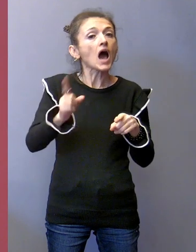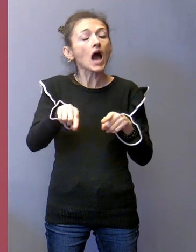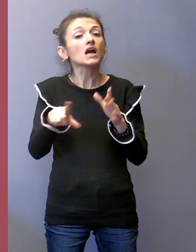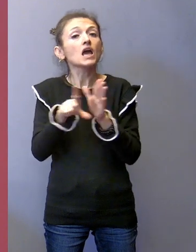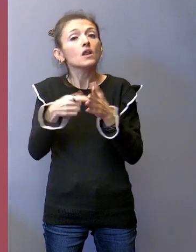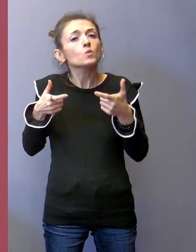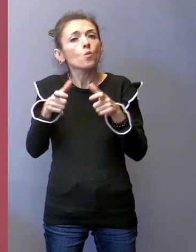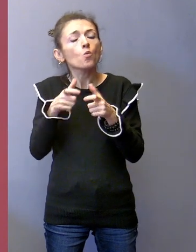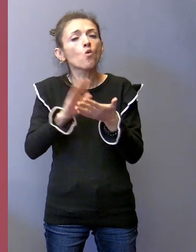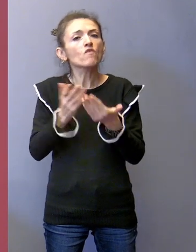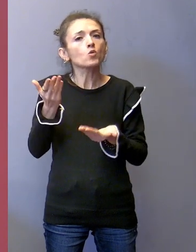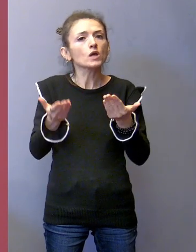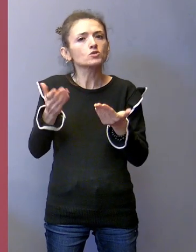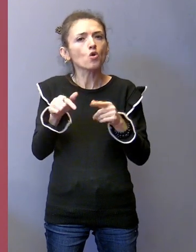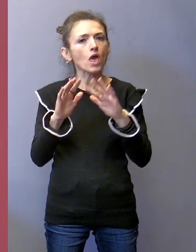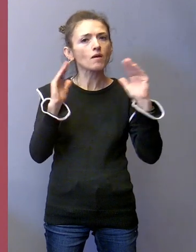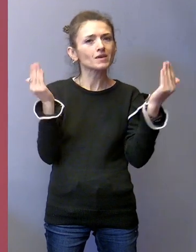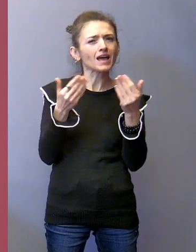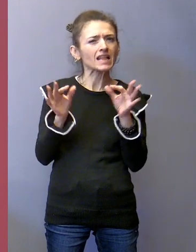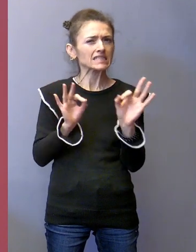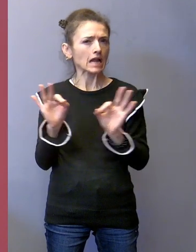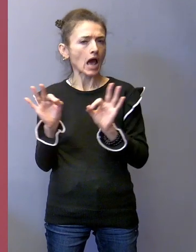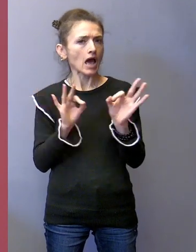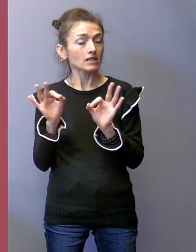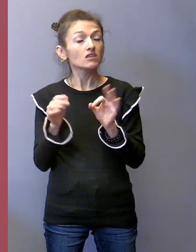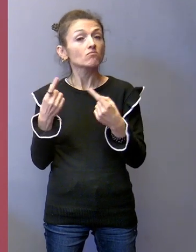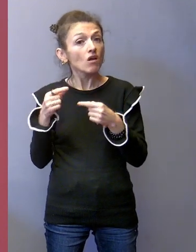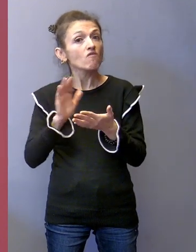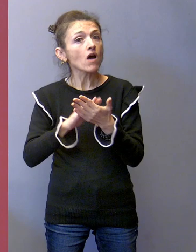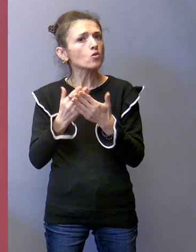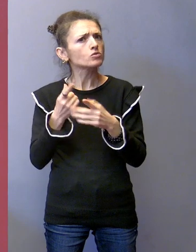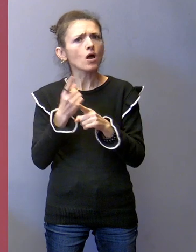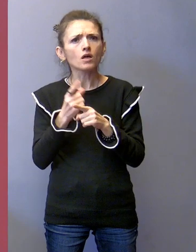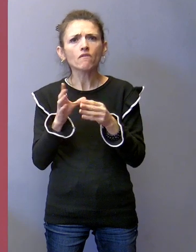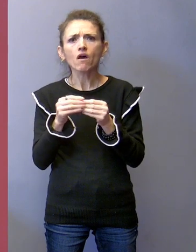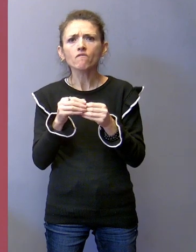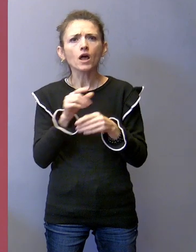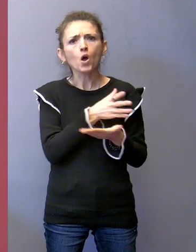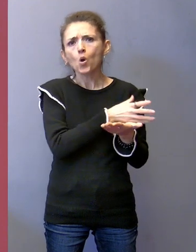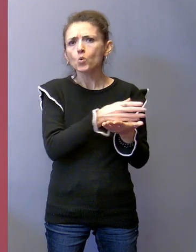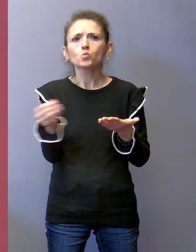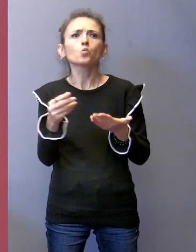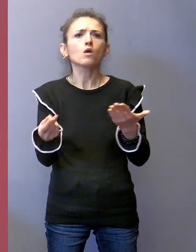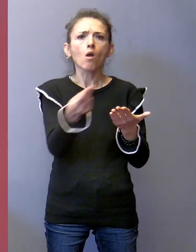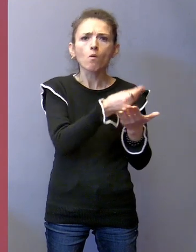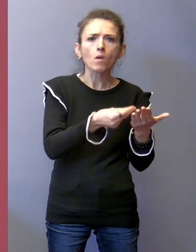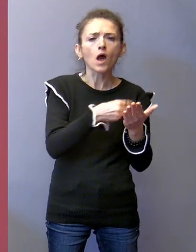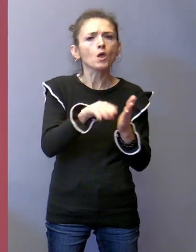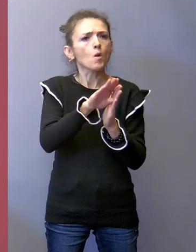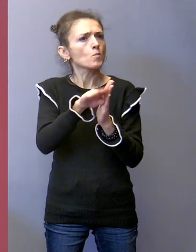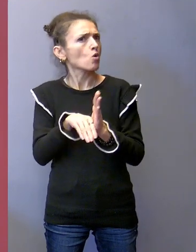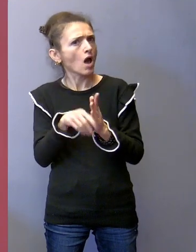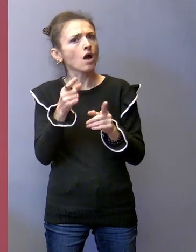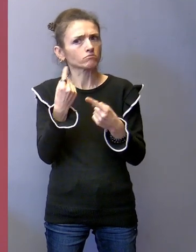strategica e ricordo è la valutazione che deve essere fatta su tutti i piani o programmi Compreso quelli appunto urbanistici